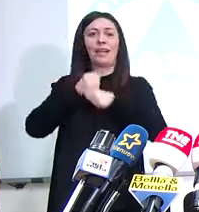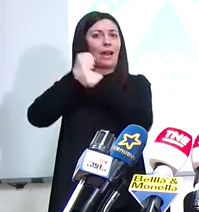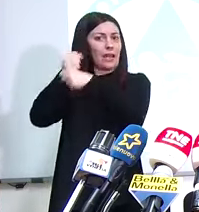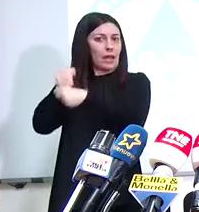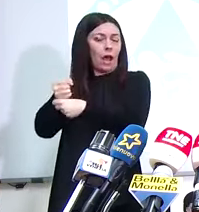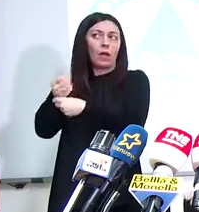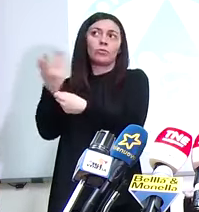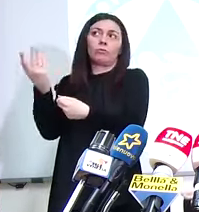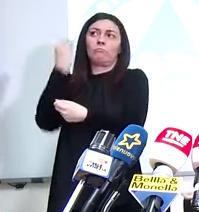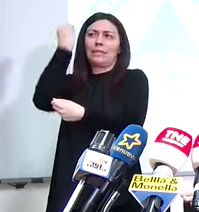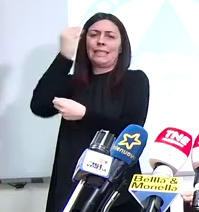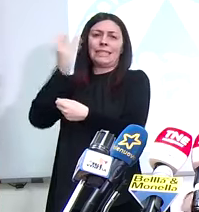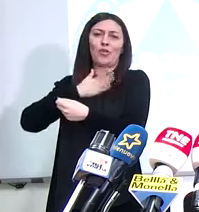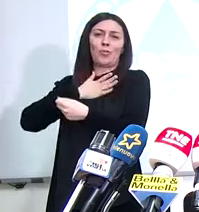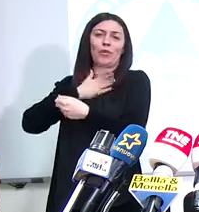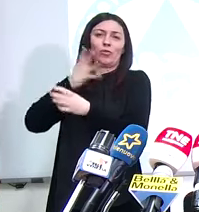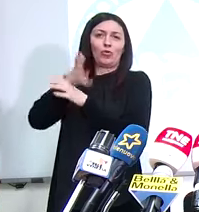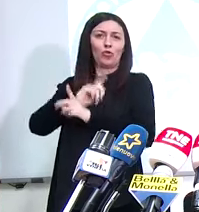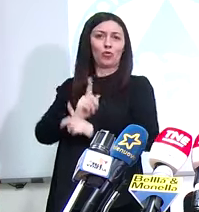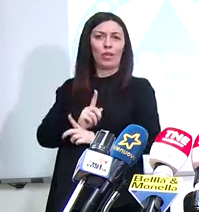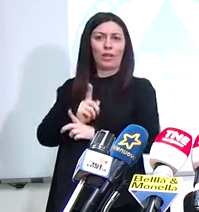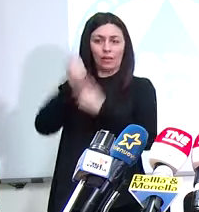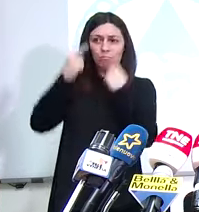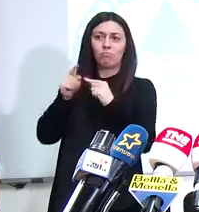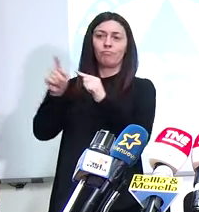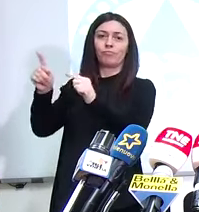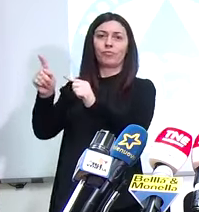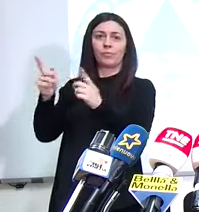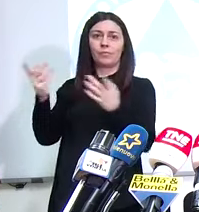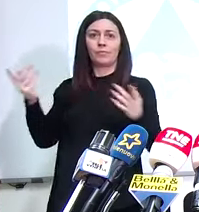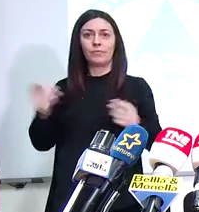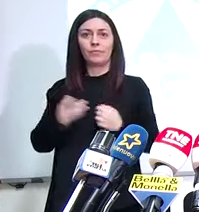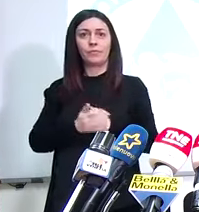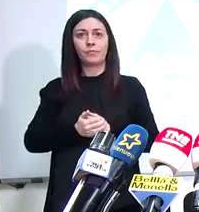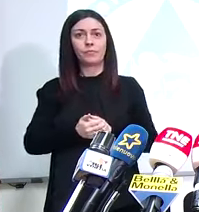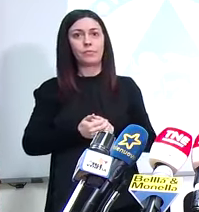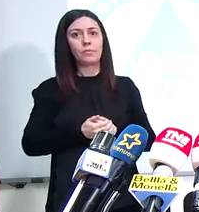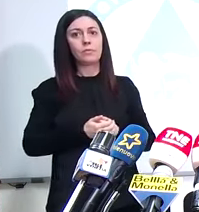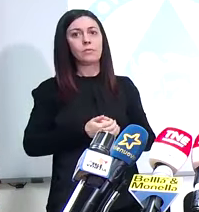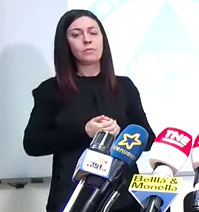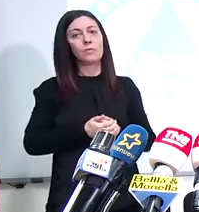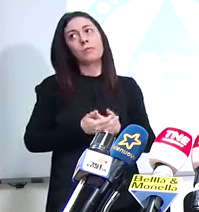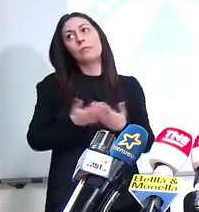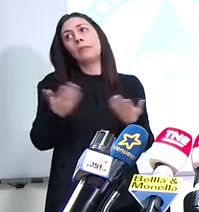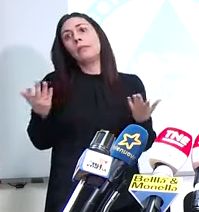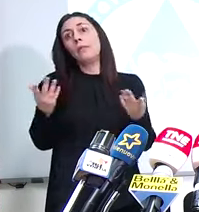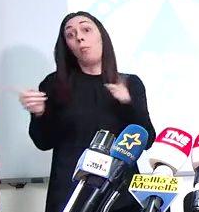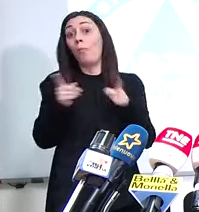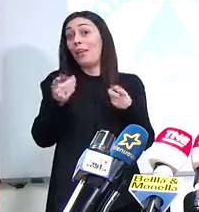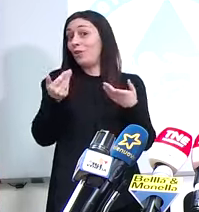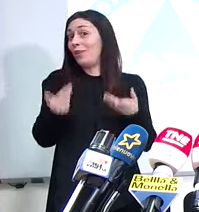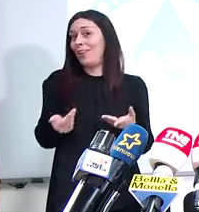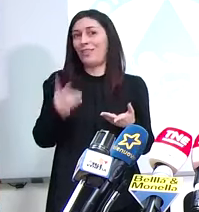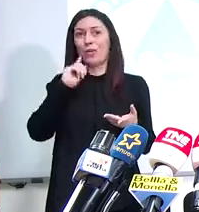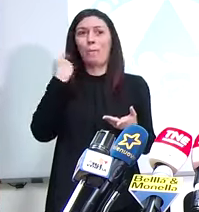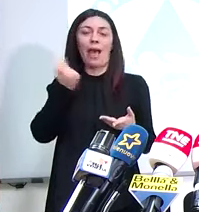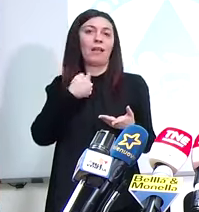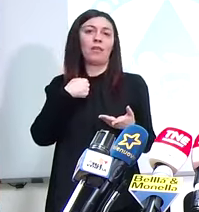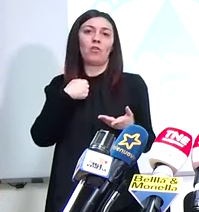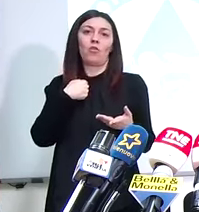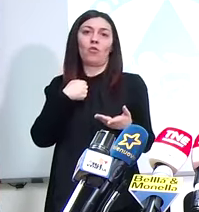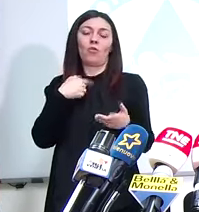considerate anche che una considerazione espressa da parte mia sarebbe indelicata in questa fase mi metto nei suoi panni si